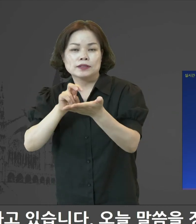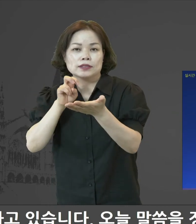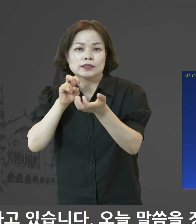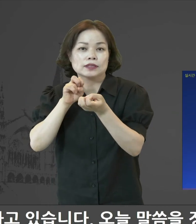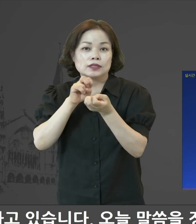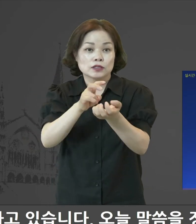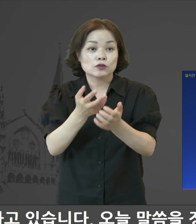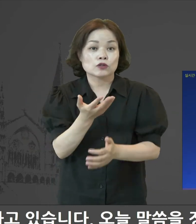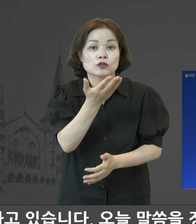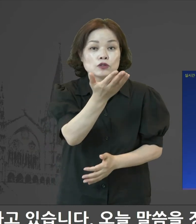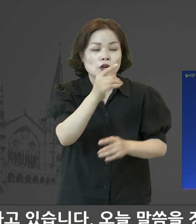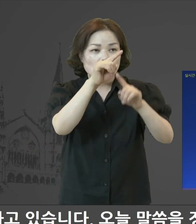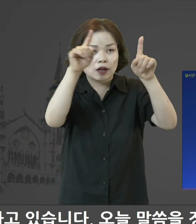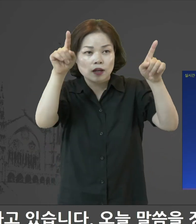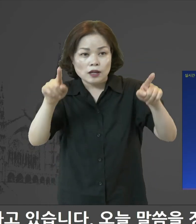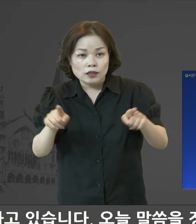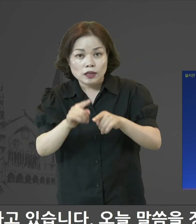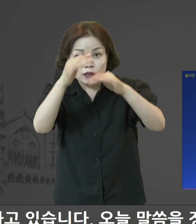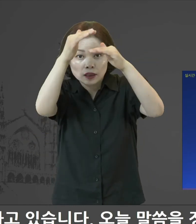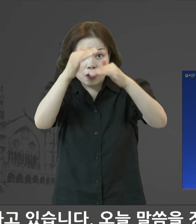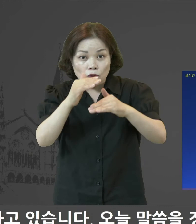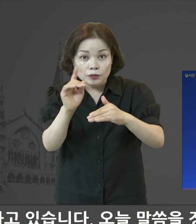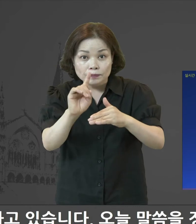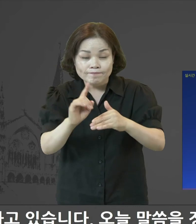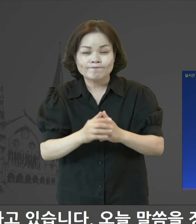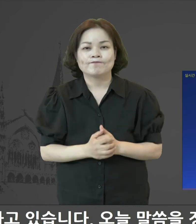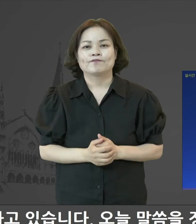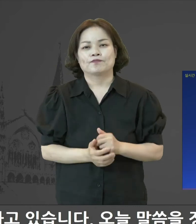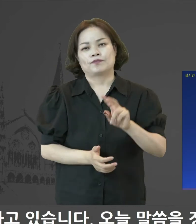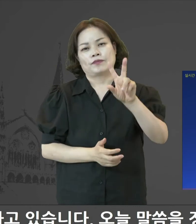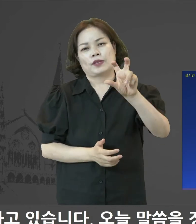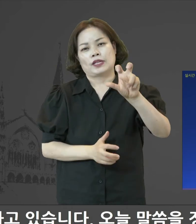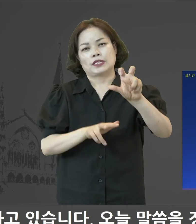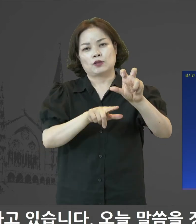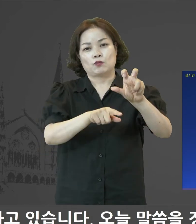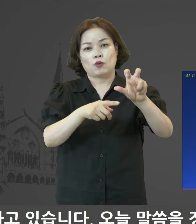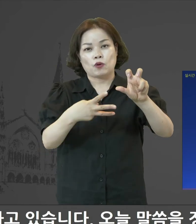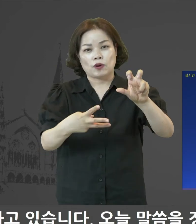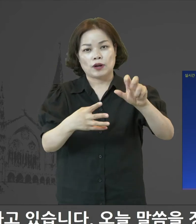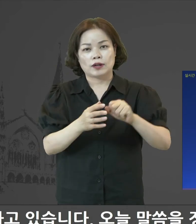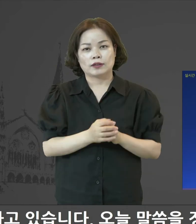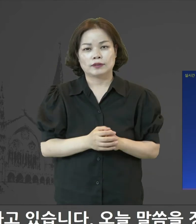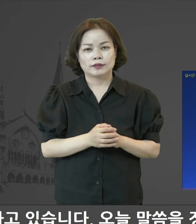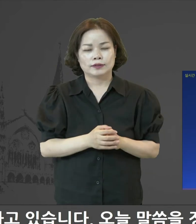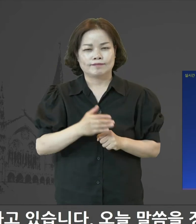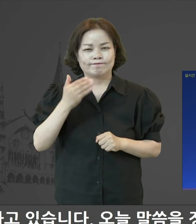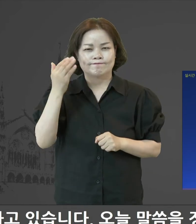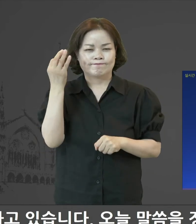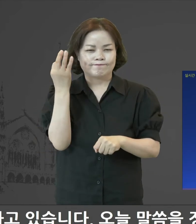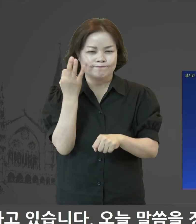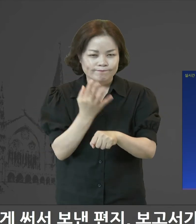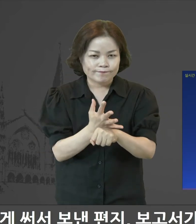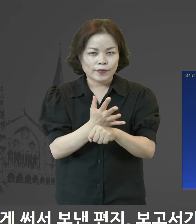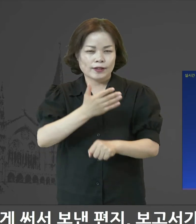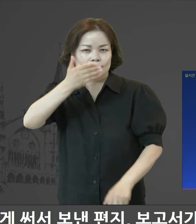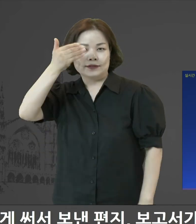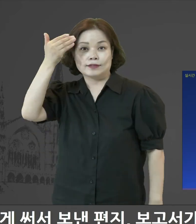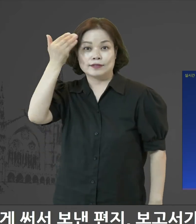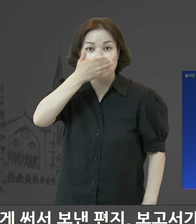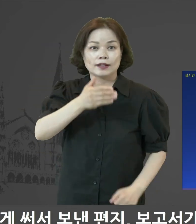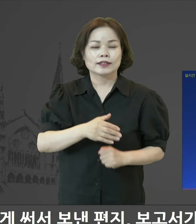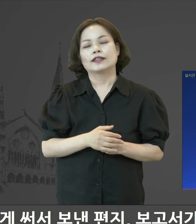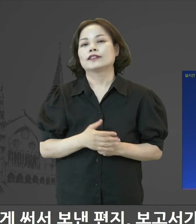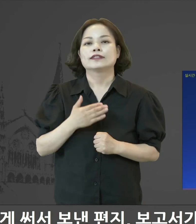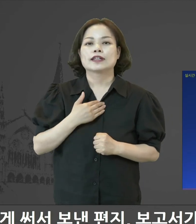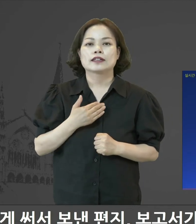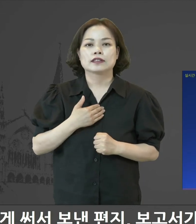편지, 보고문이 어떤 내용인지 한번 보시기 바랍니다. 25절부터 간결해요. 간결하면서 깔끔합니다. 그리고 제가 볼